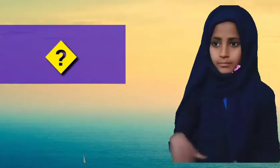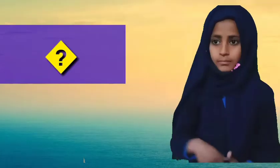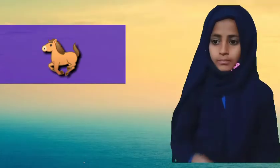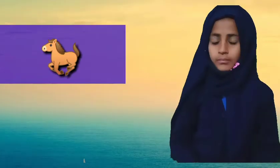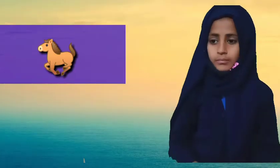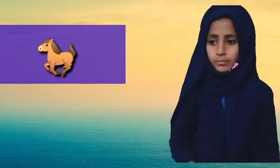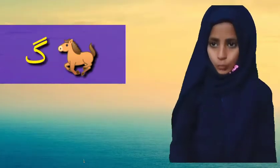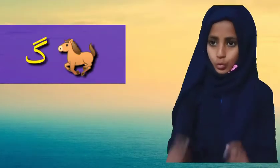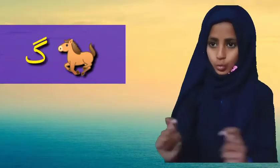घोड़ा,